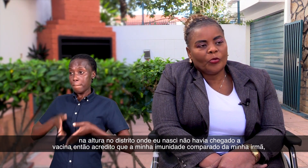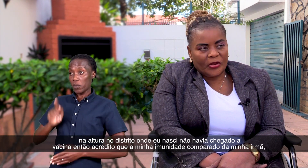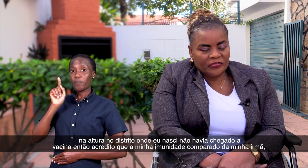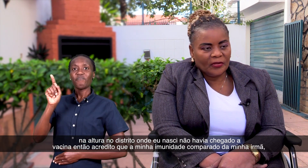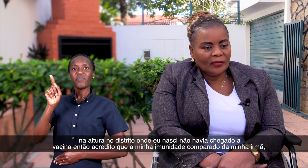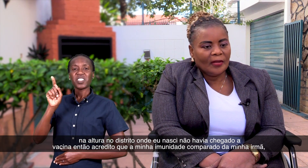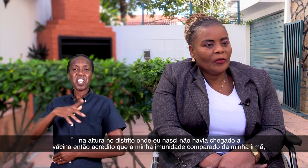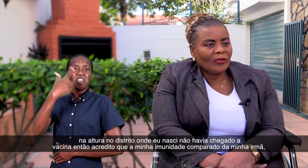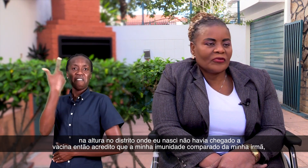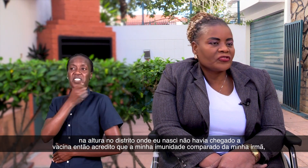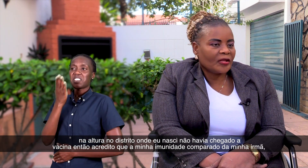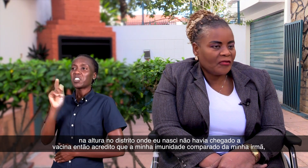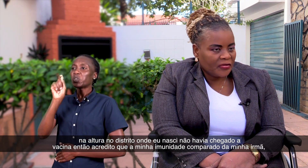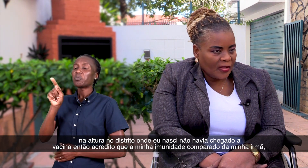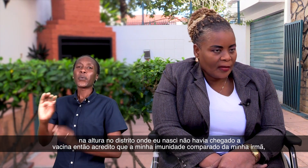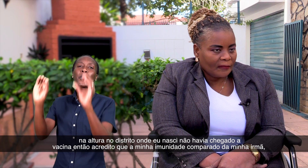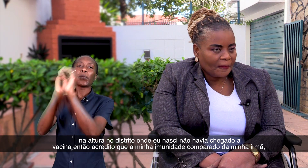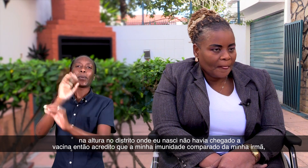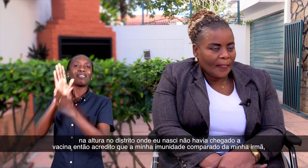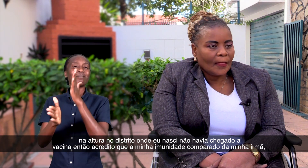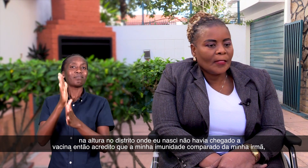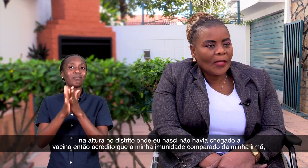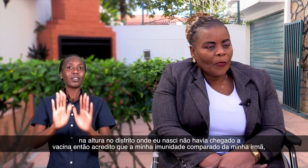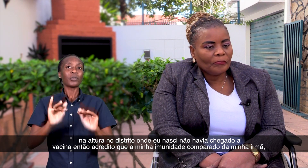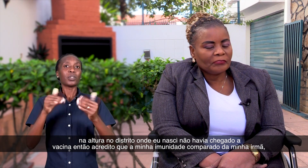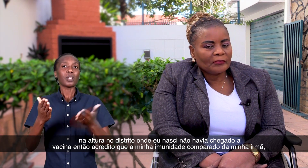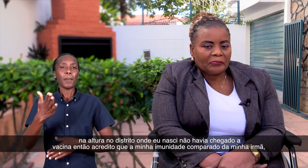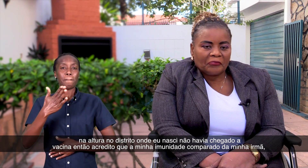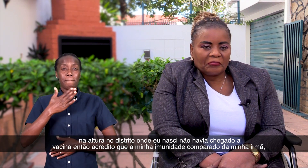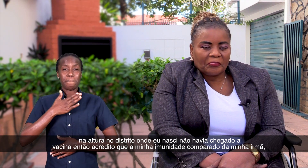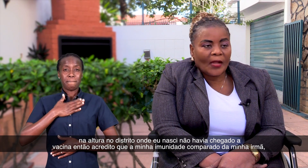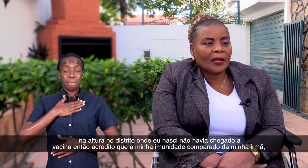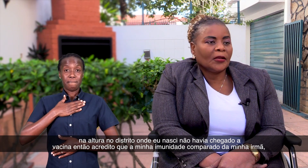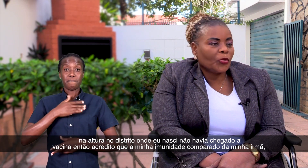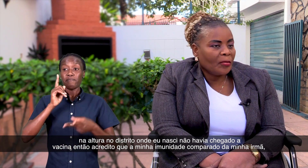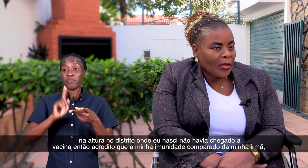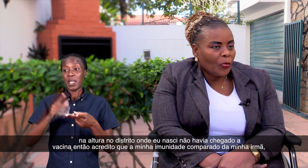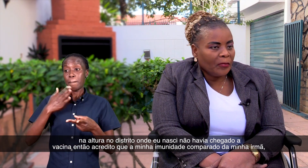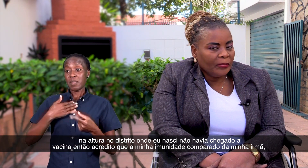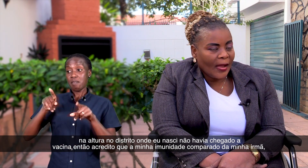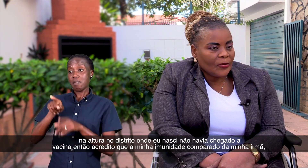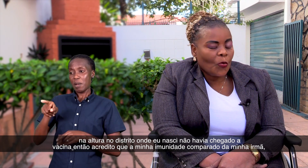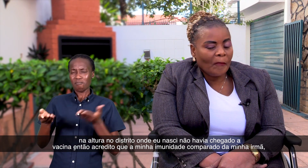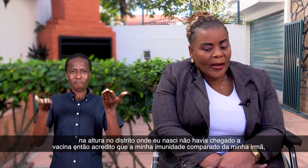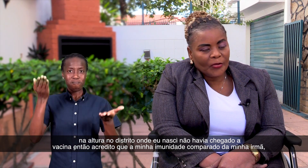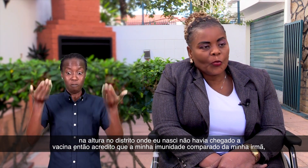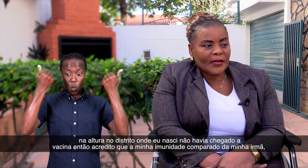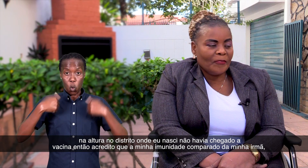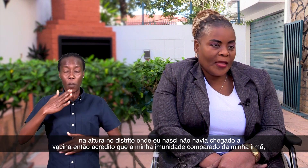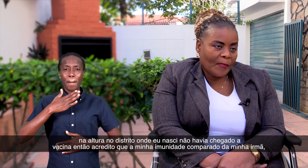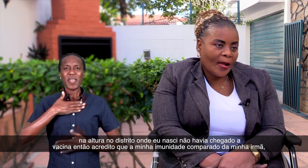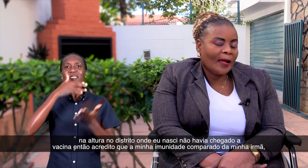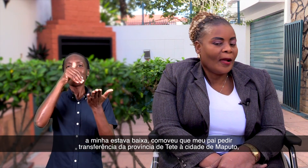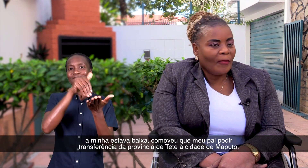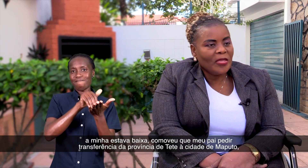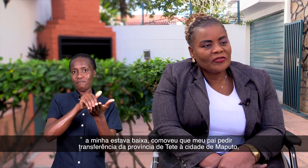distrito onde eu nasci, não havia chegado a vacina. Então, acredito que a minha imunidade, comparando com a da